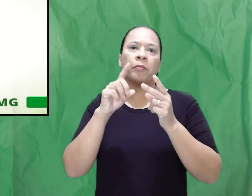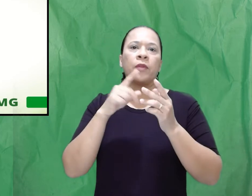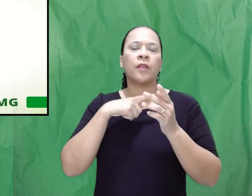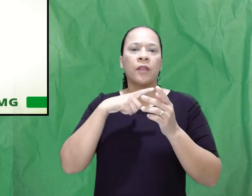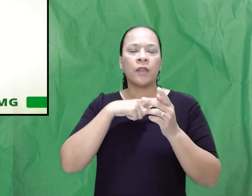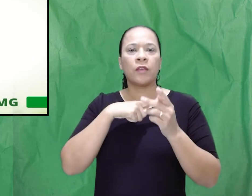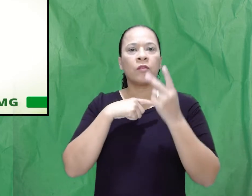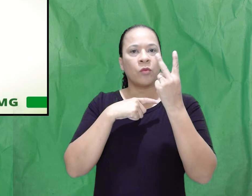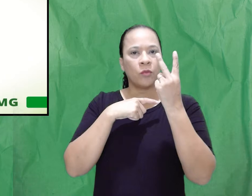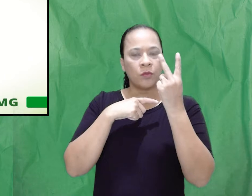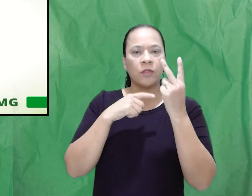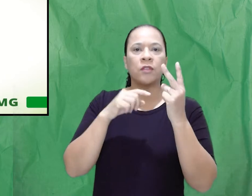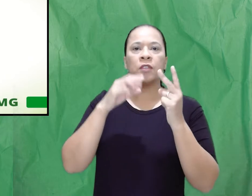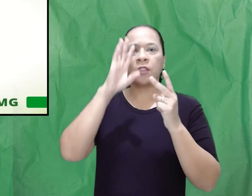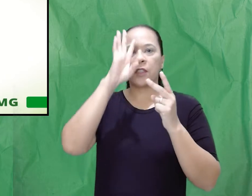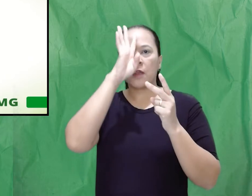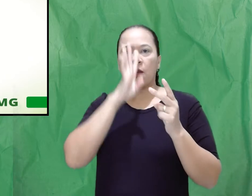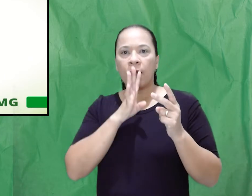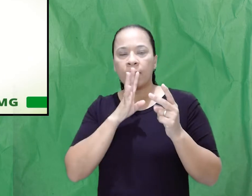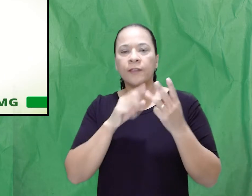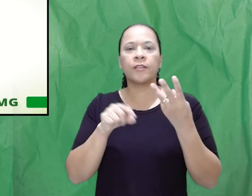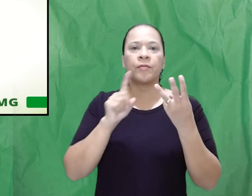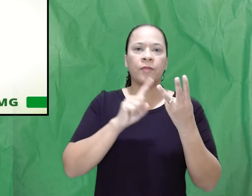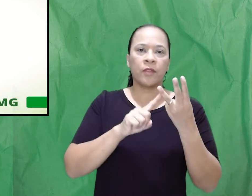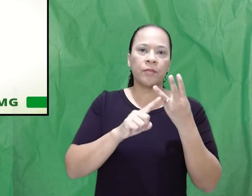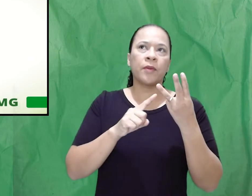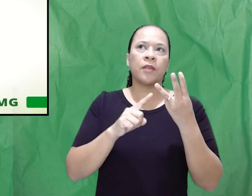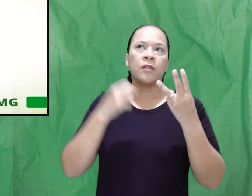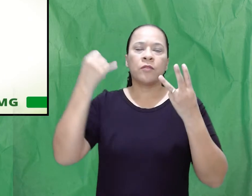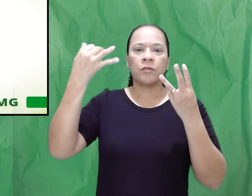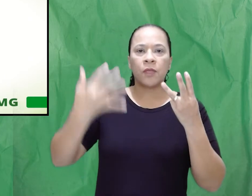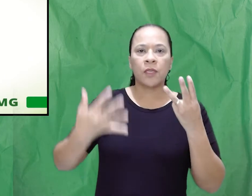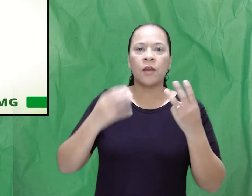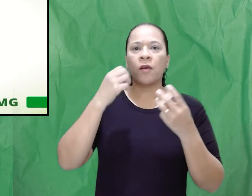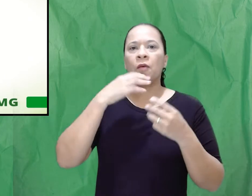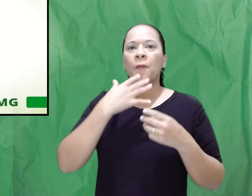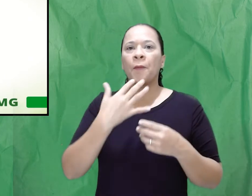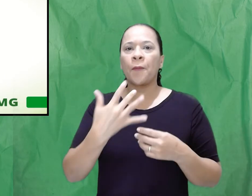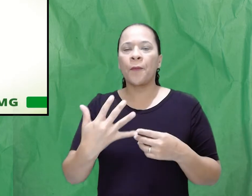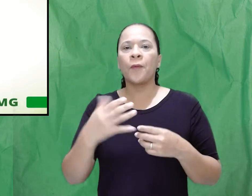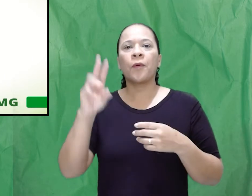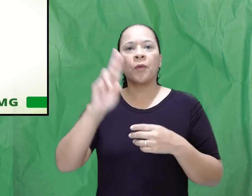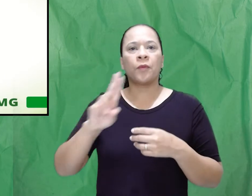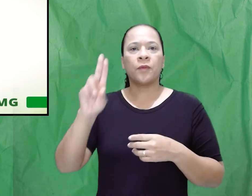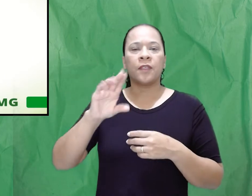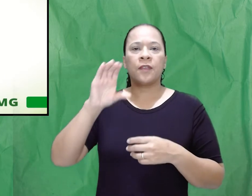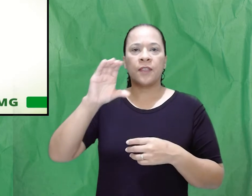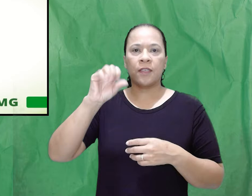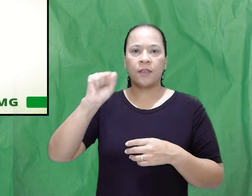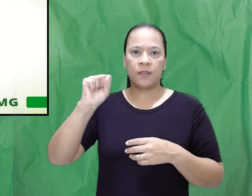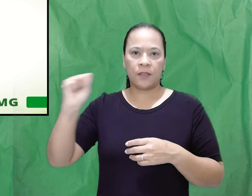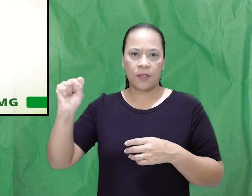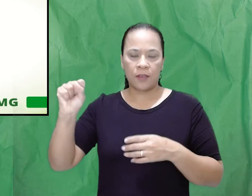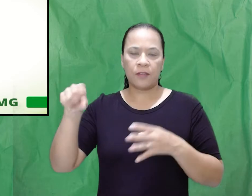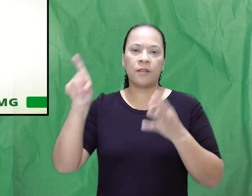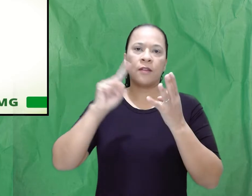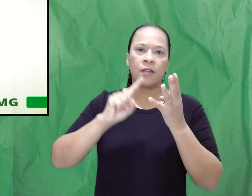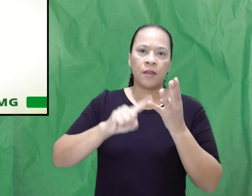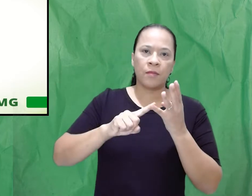abordar sobre cores e estilização utilizando o CSS. E por fim, falar